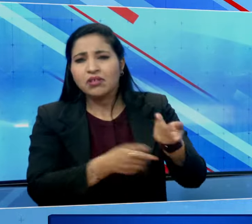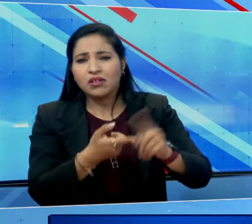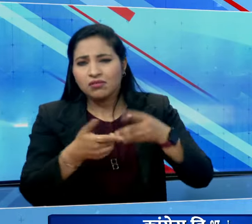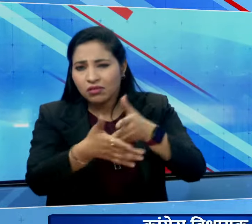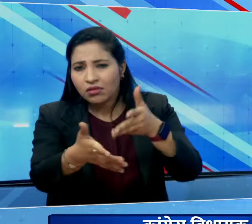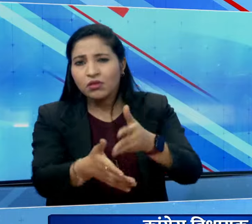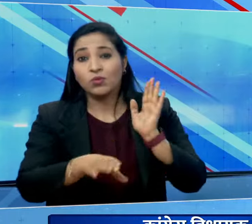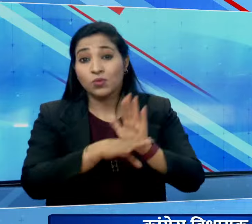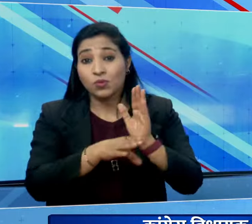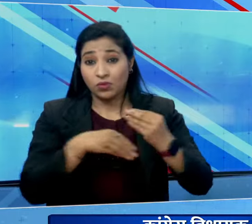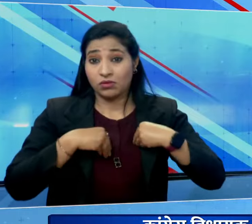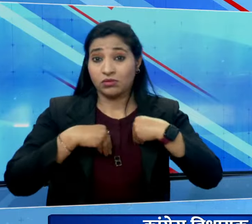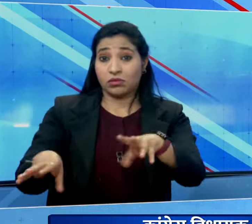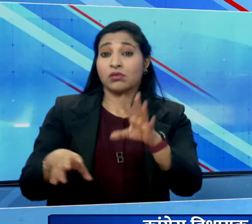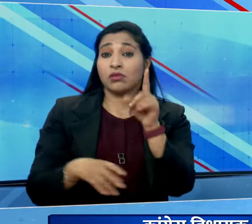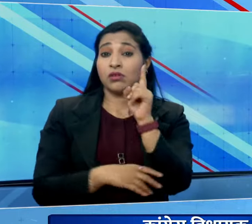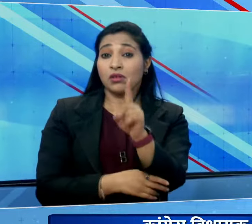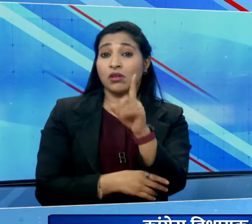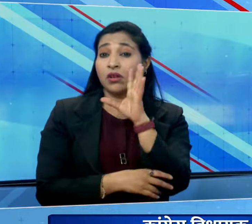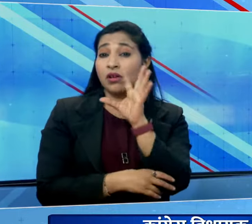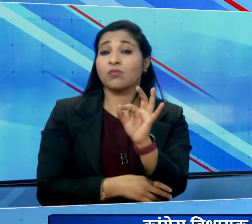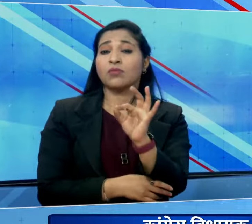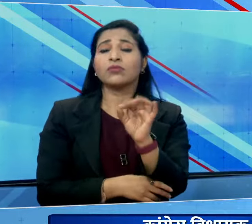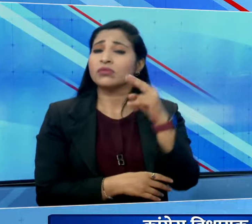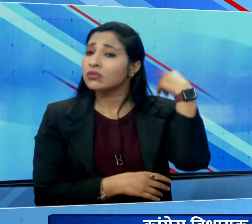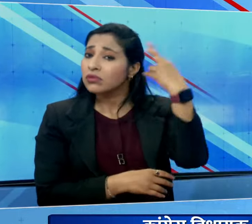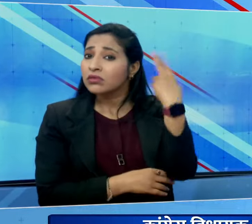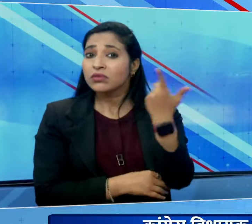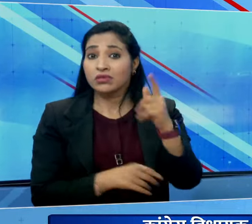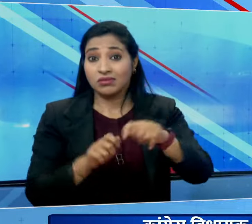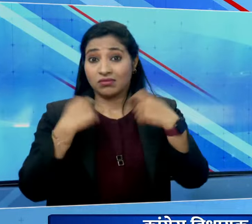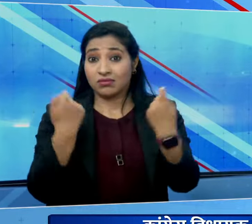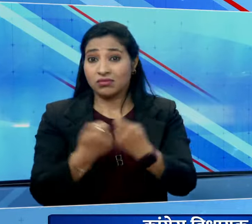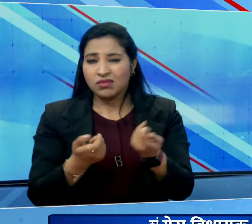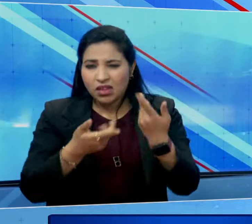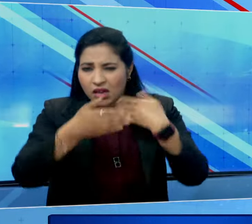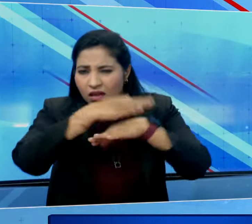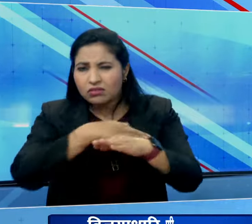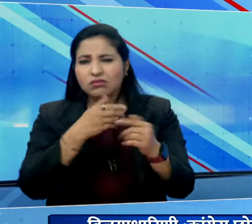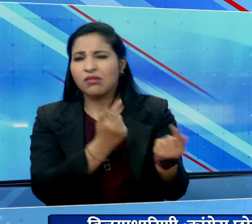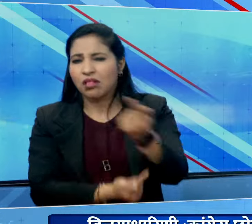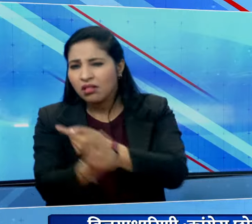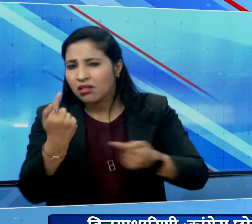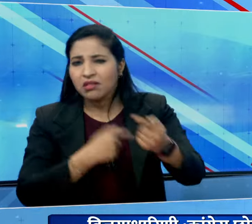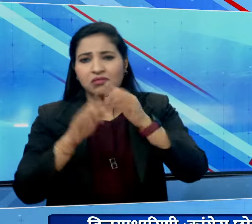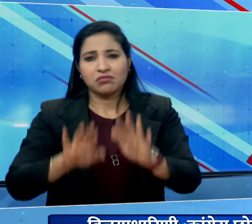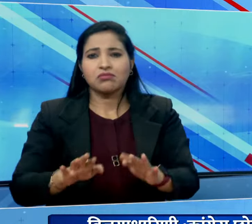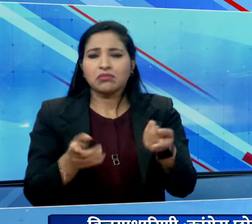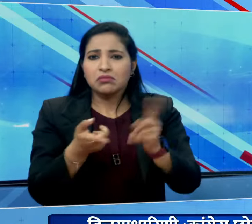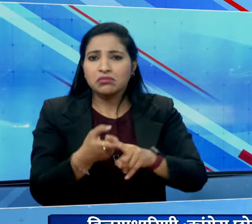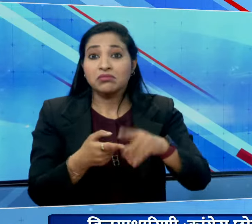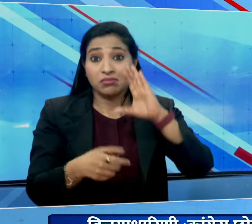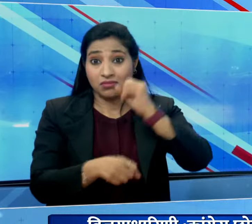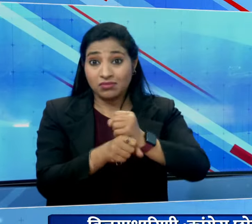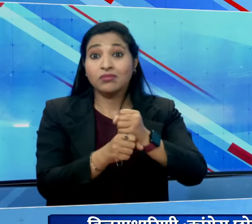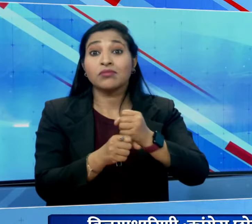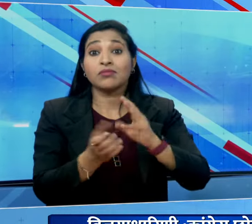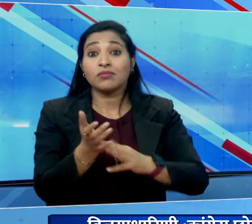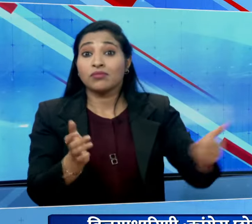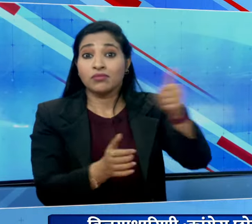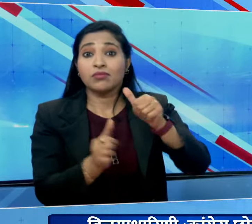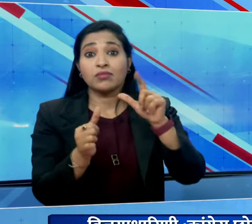छोड़ने का एक मुख्य कारण पार्टी के आंतरिक मतभेद रहे बहरहाल आज केंद्रीय राज्य मंत्री